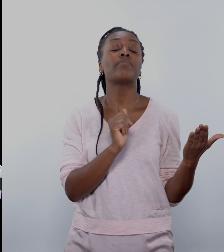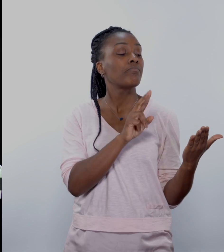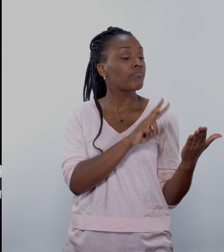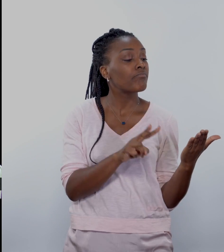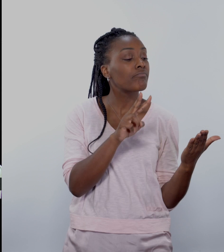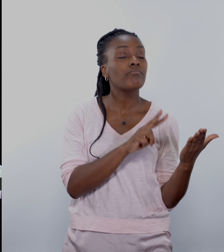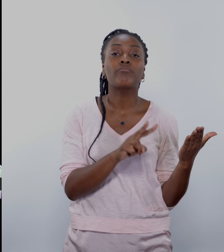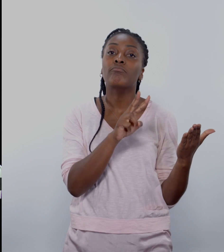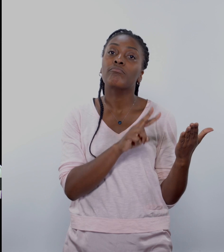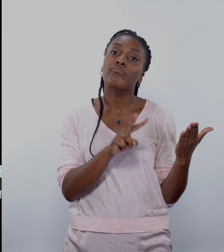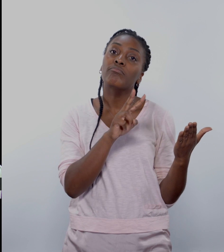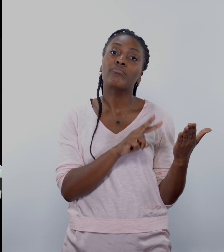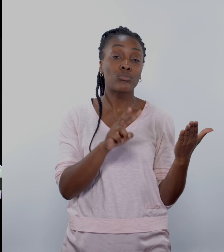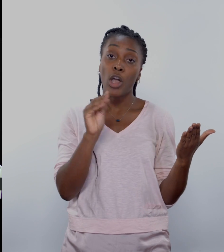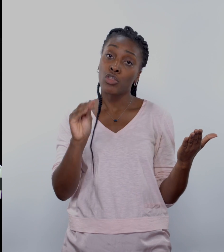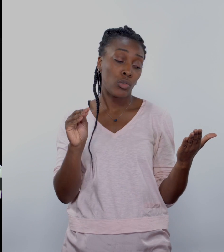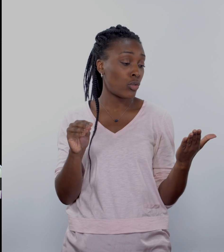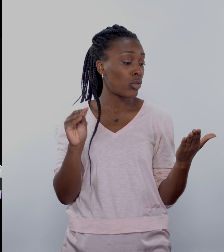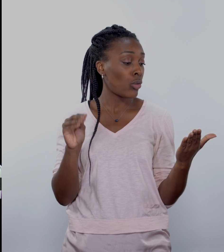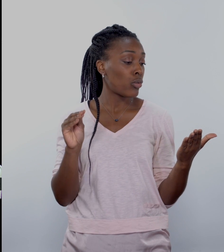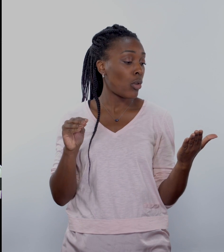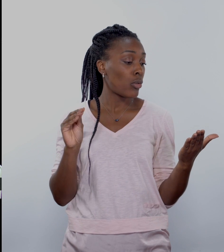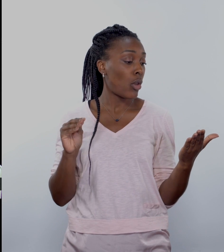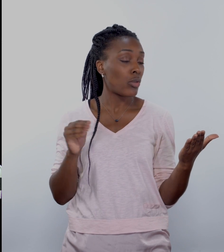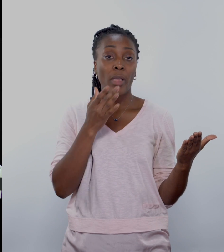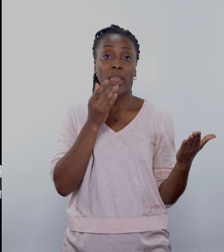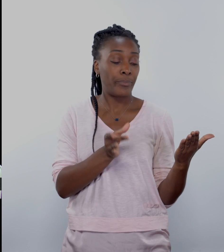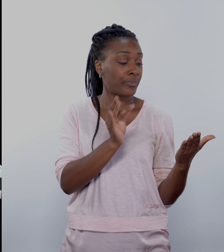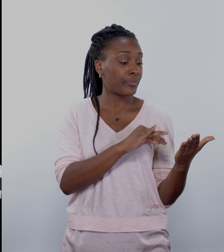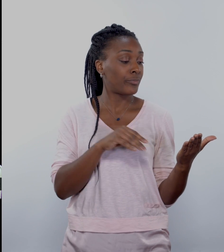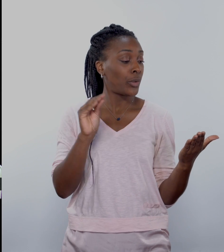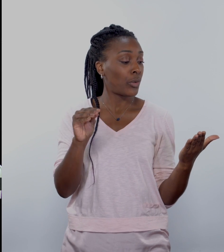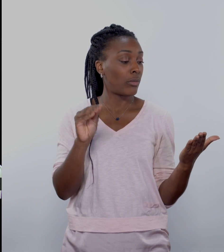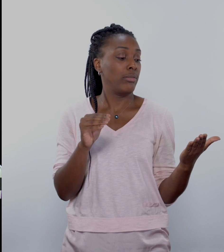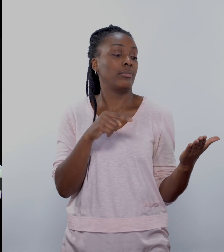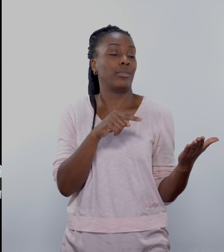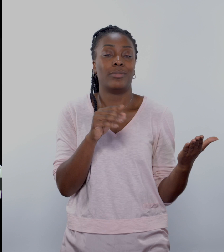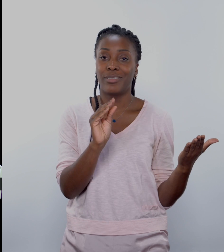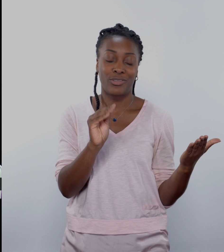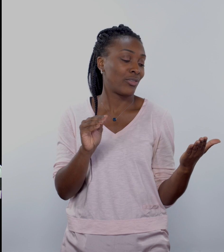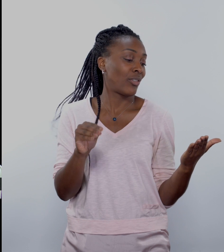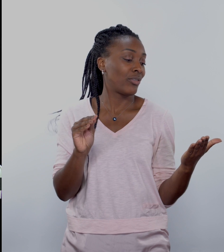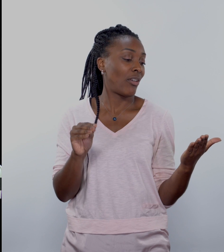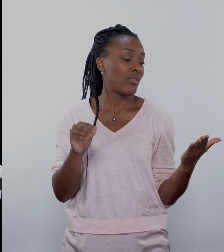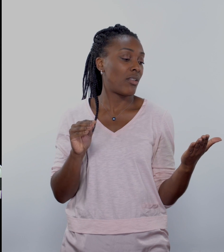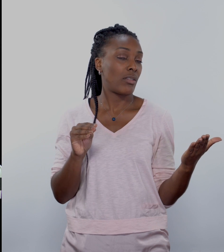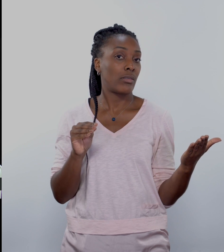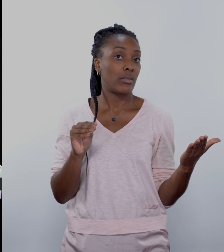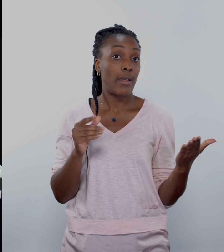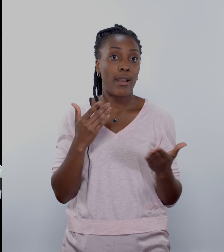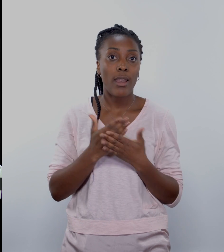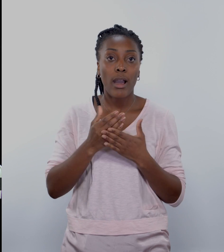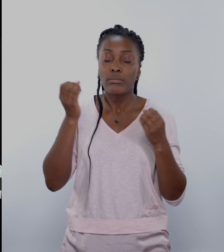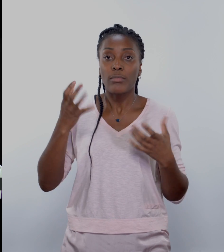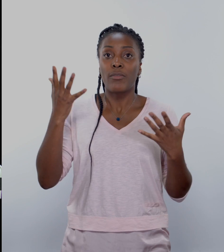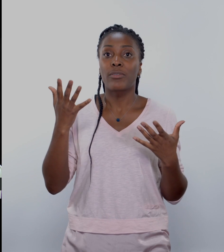Bible que j'étais en train de lire, et je notais sur mon carnet toutes les difficultés que je trouvais. Et c'est à ce moment-là qu'il s'est